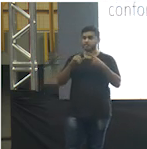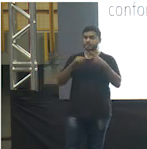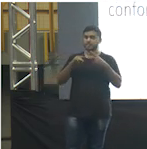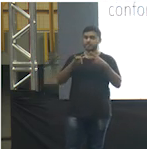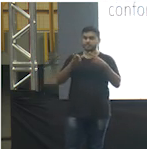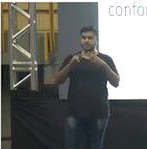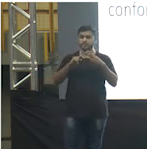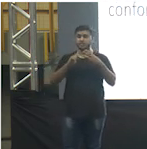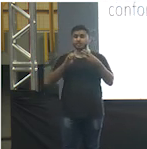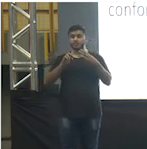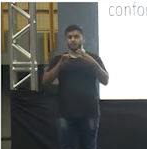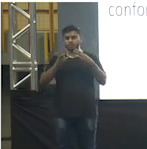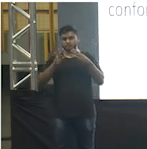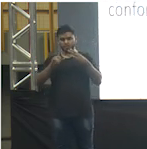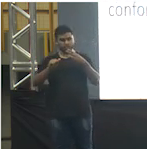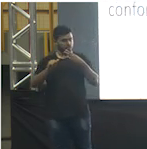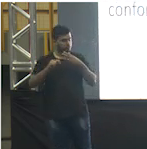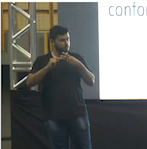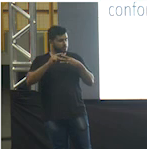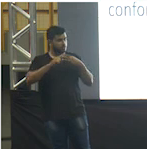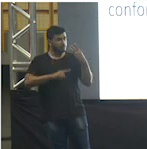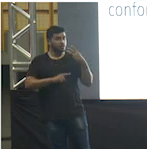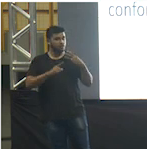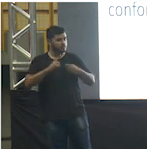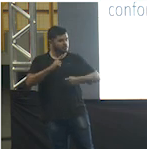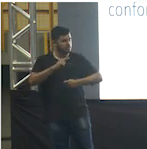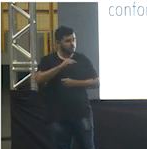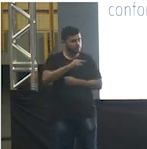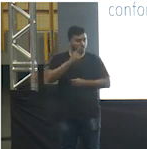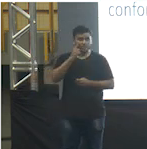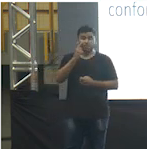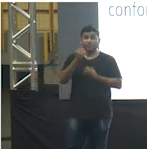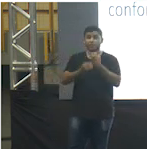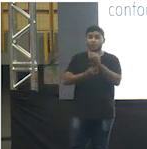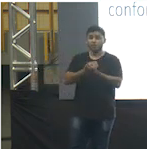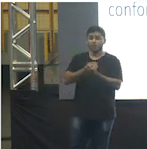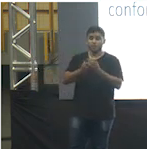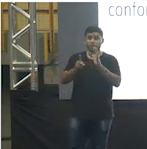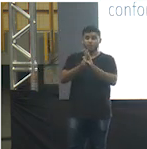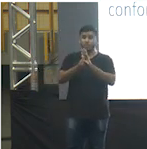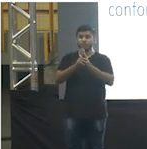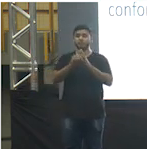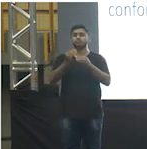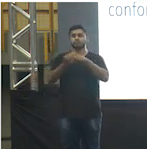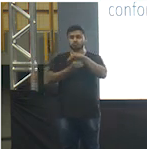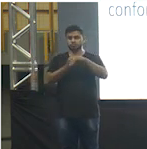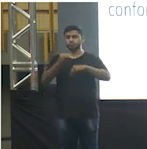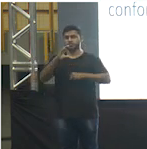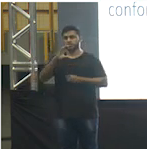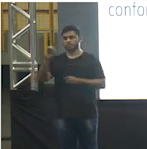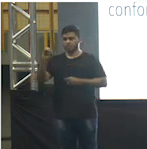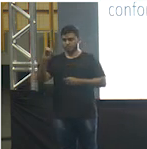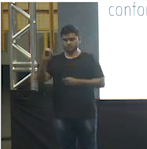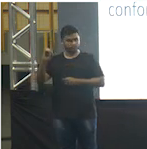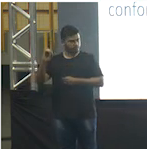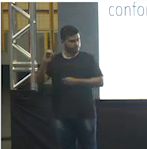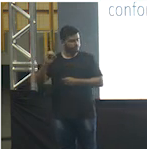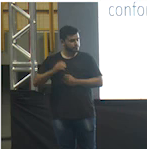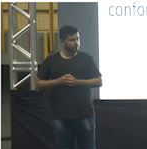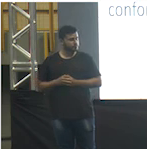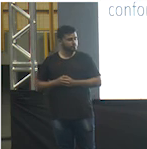forno. Em condições adequadas, uma das etapas desse processo é a formação de monóxido de carbono, o CO.